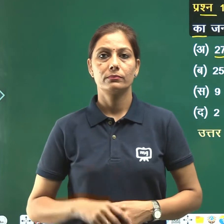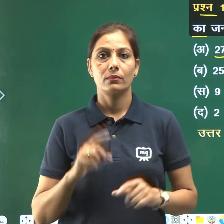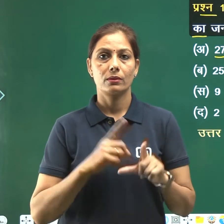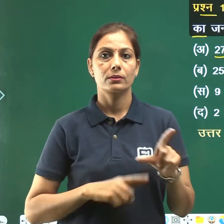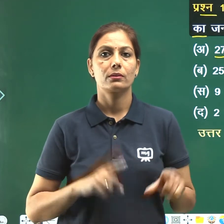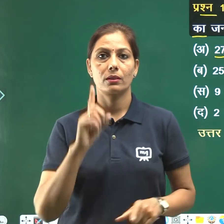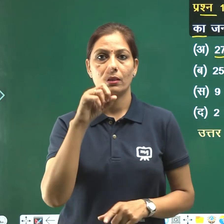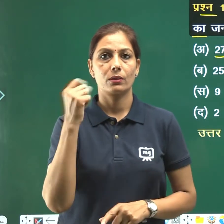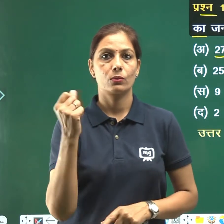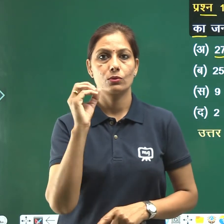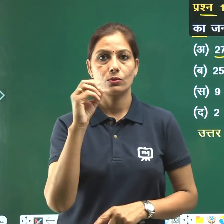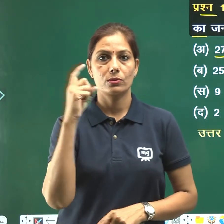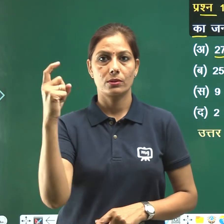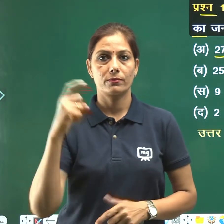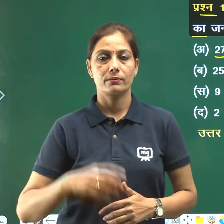1907,